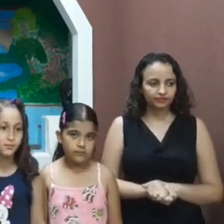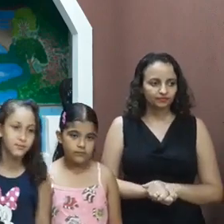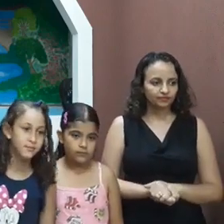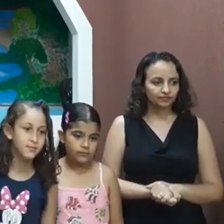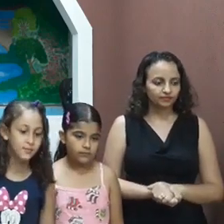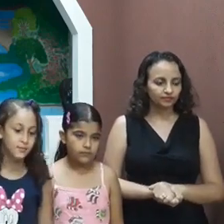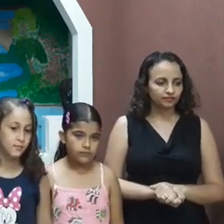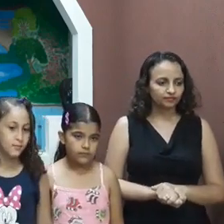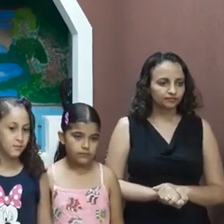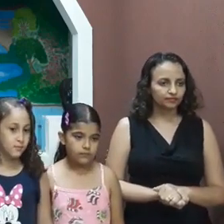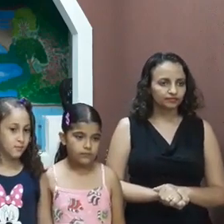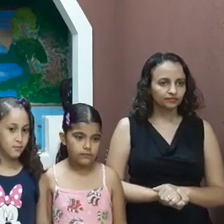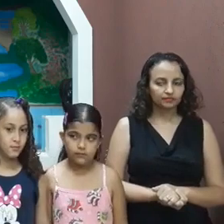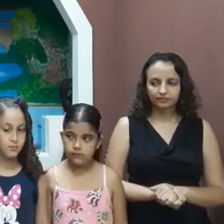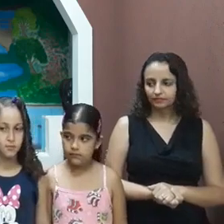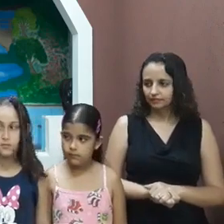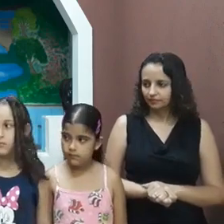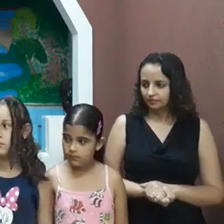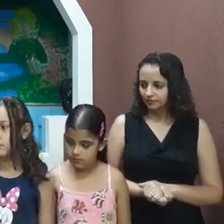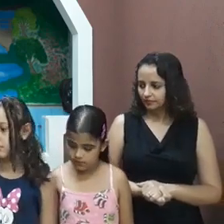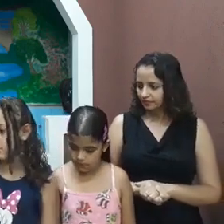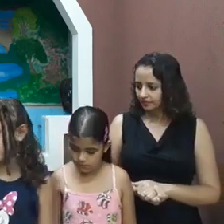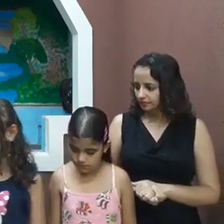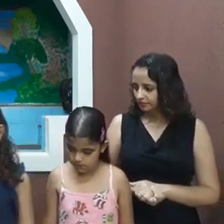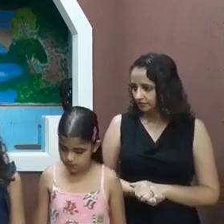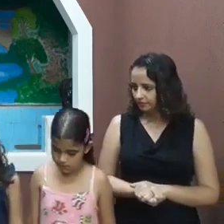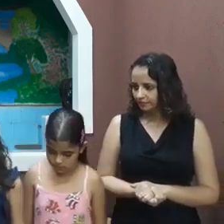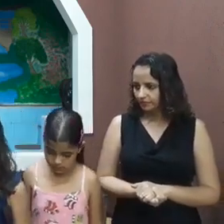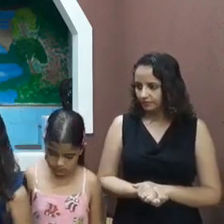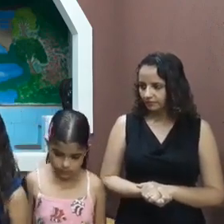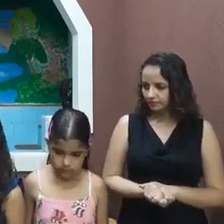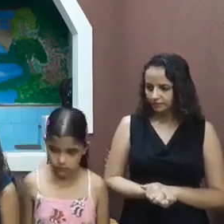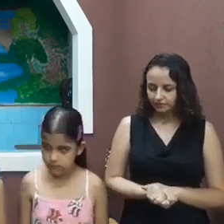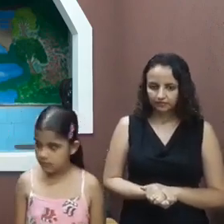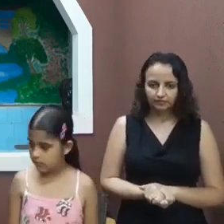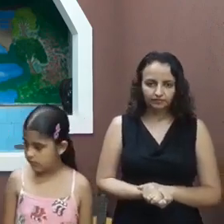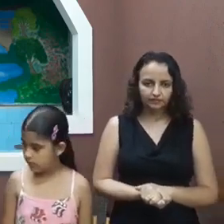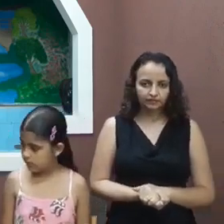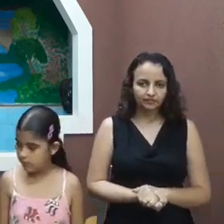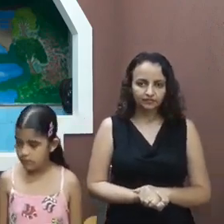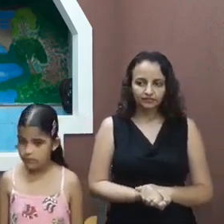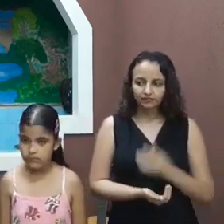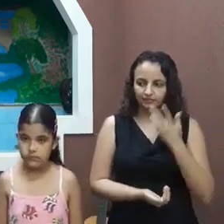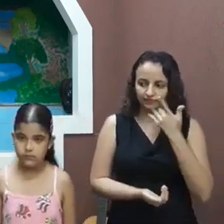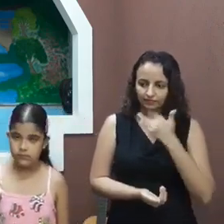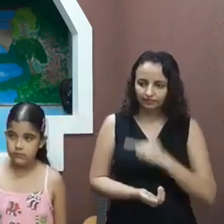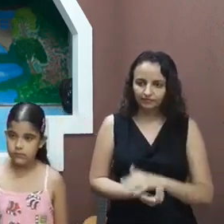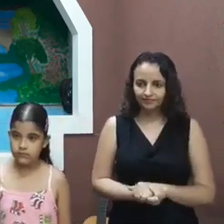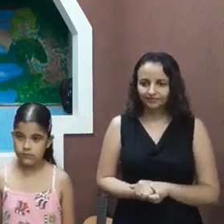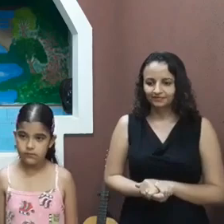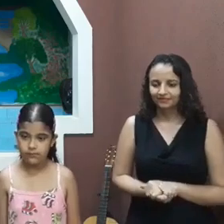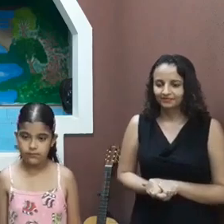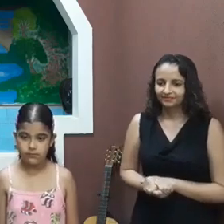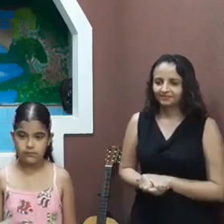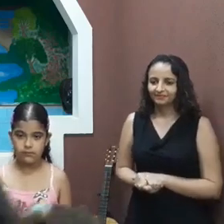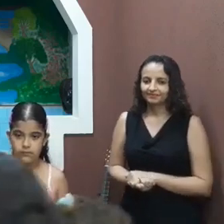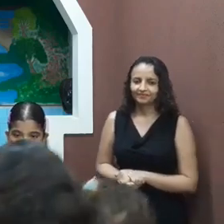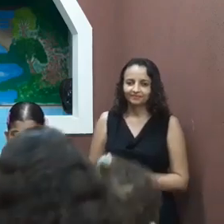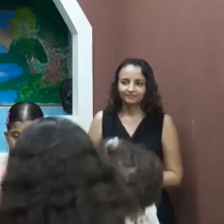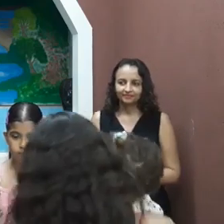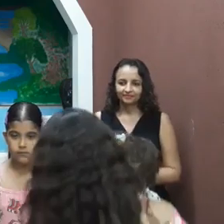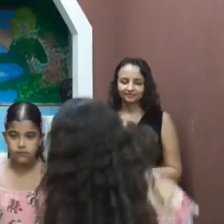Amém. Vem um pouquinho mais pra cá. Isso. Amém. Só em cima, por favor. Vamos